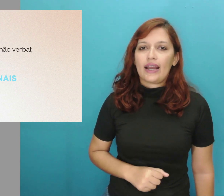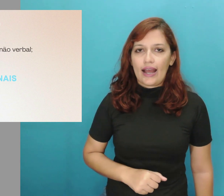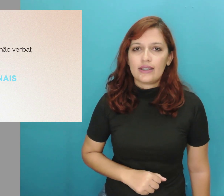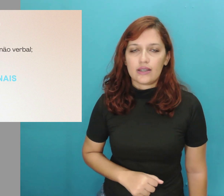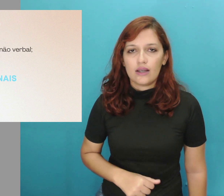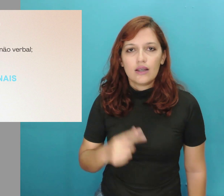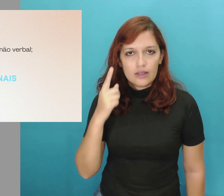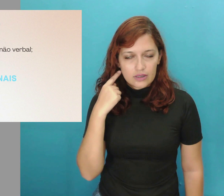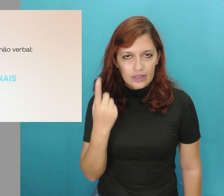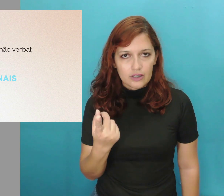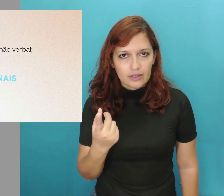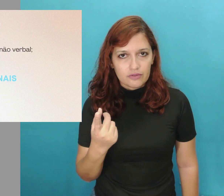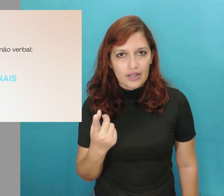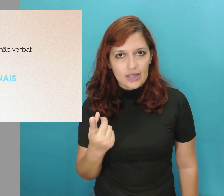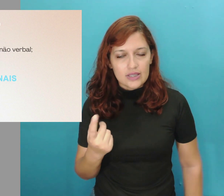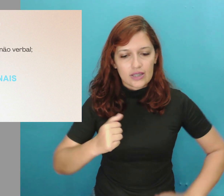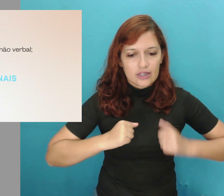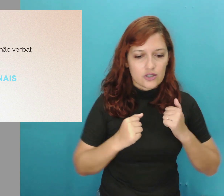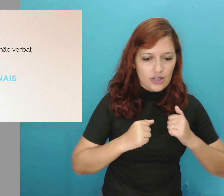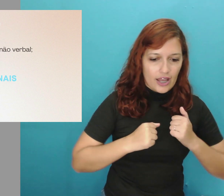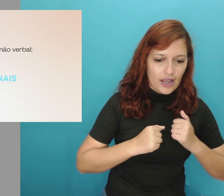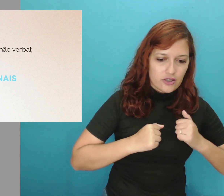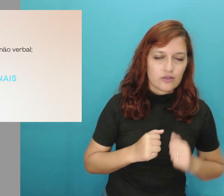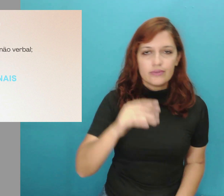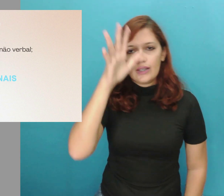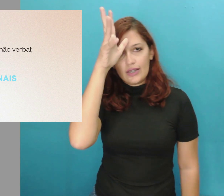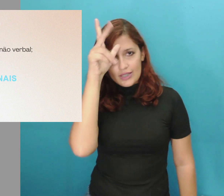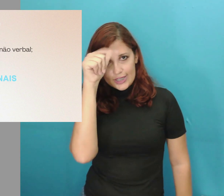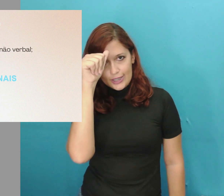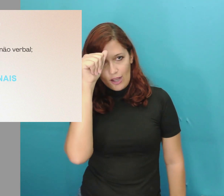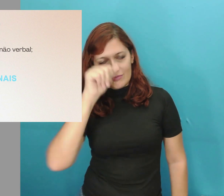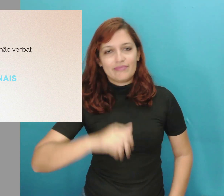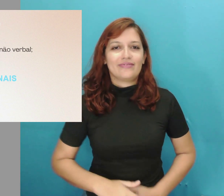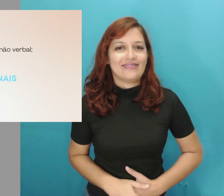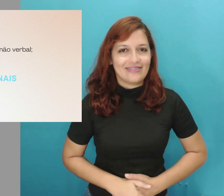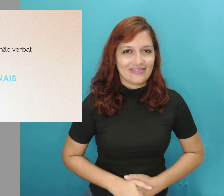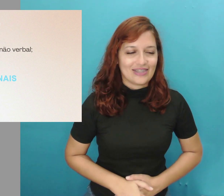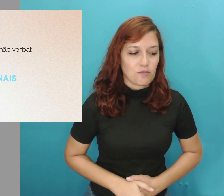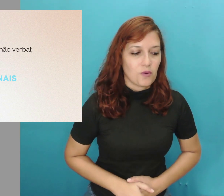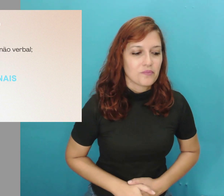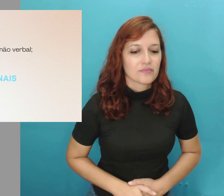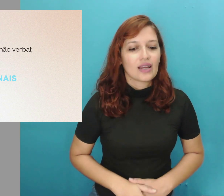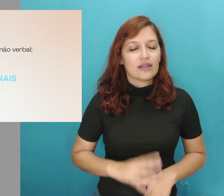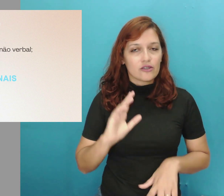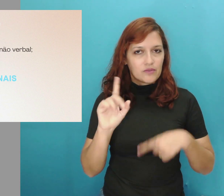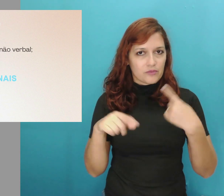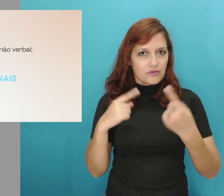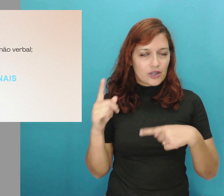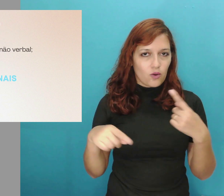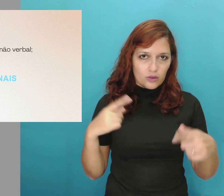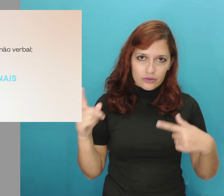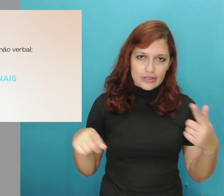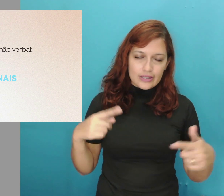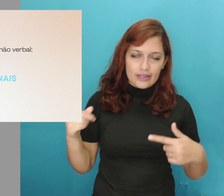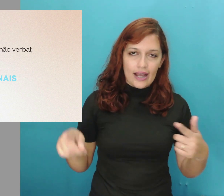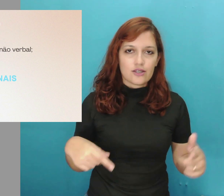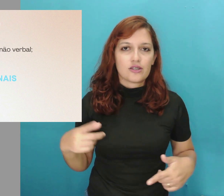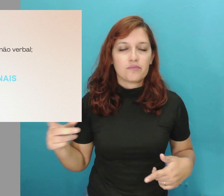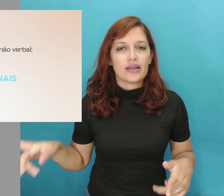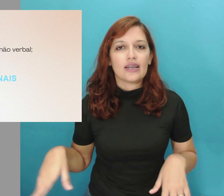galinha. Entendeu a diferença entre gesto e sinal? Tá bom? Nós vamos ver outros sinais também e